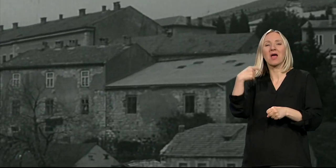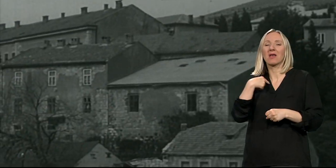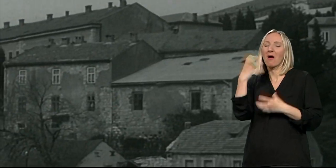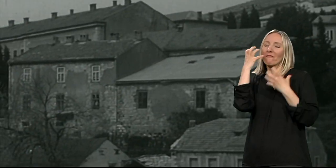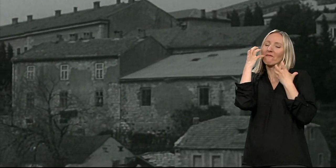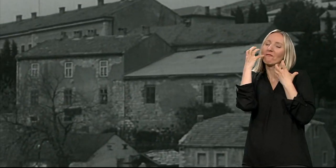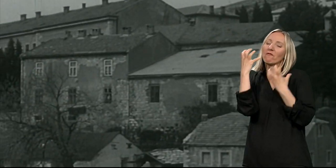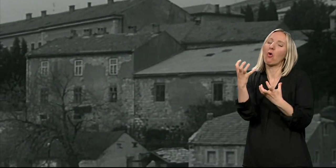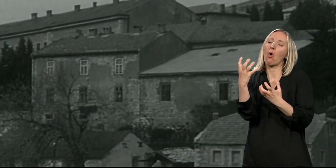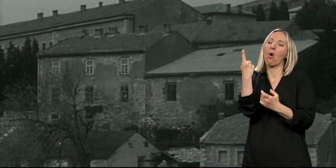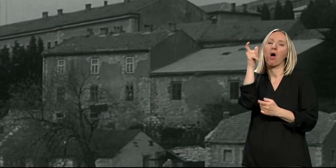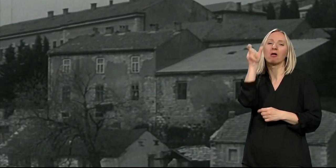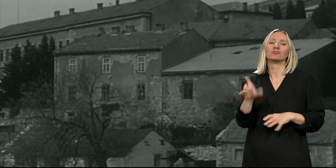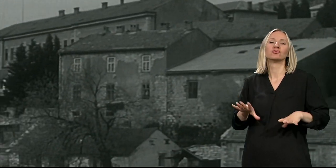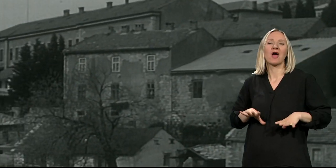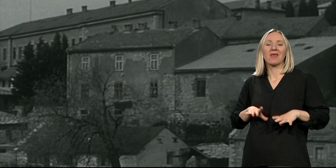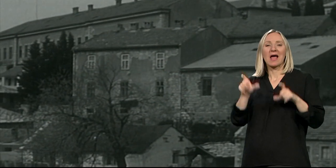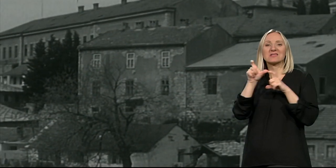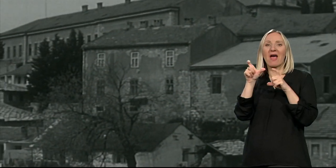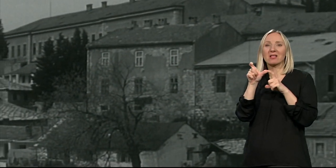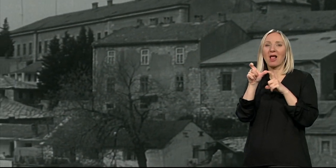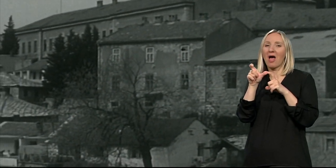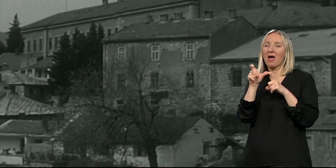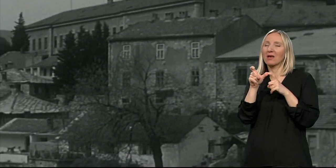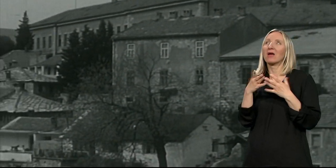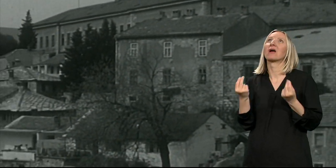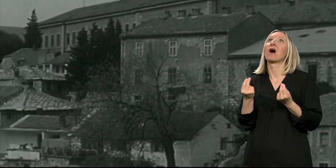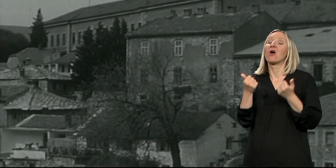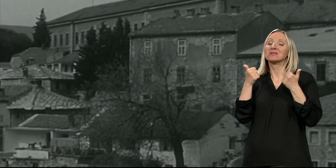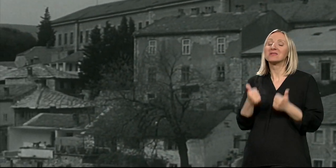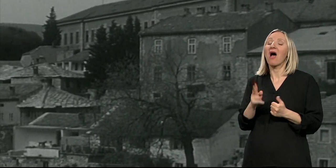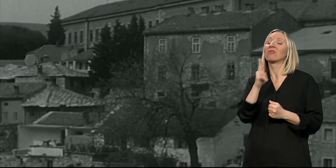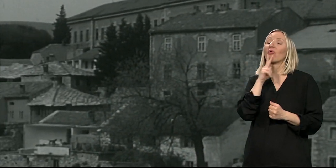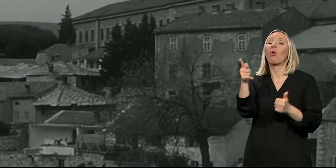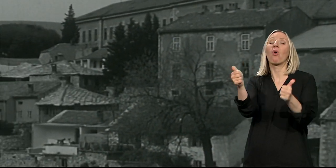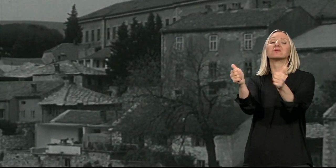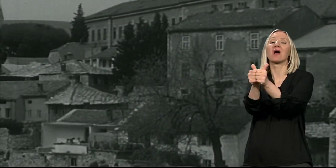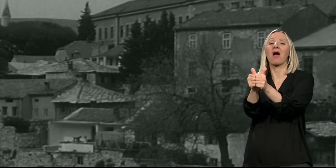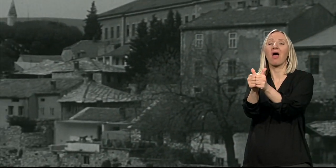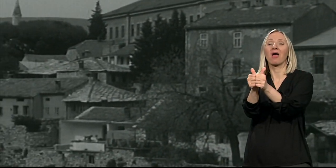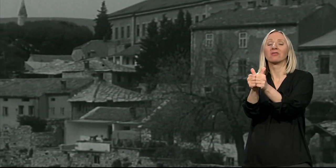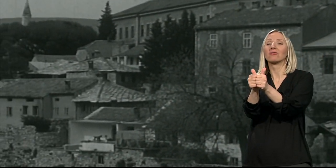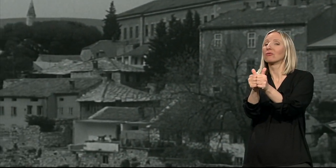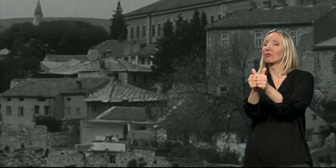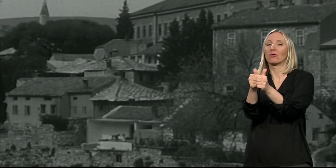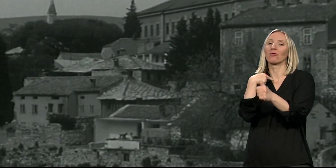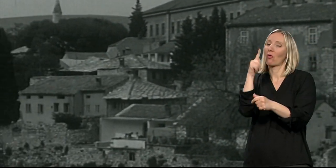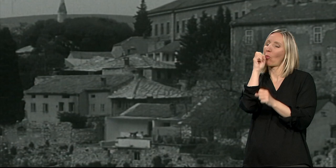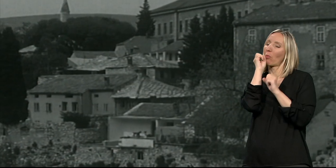kad bih znao sa kim sada spava, ne bi joj glava. Ne bi joj glava. Jao,